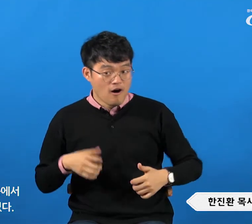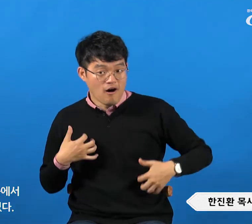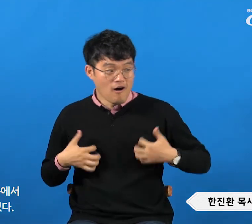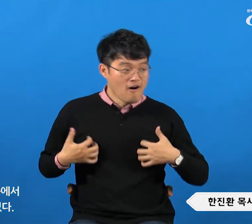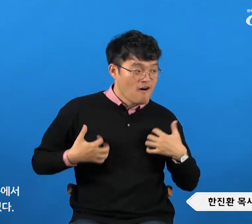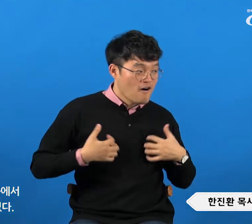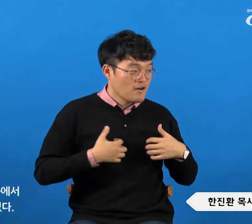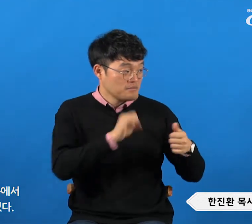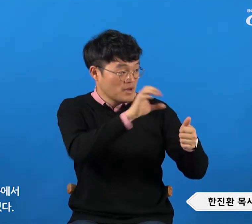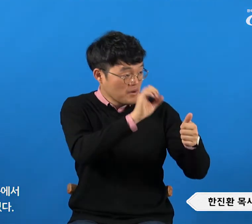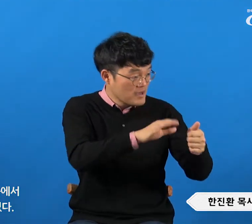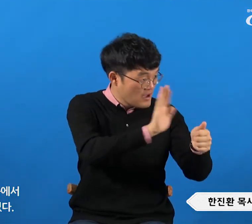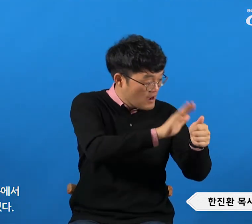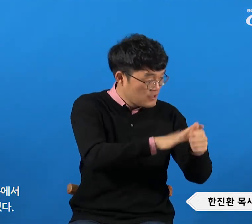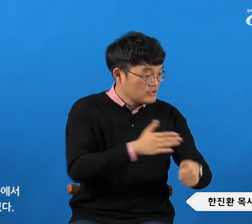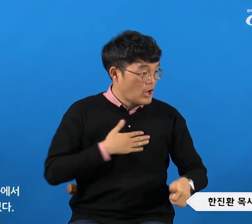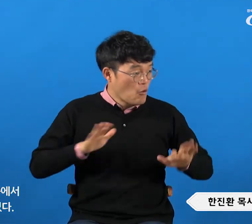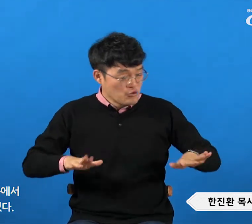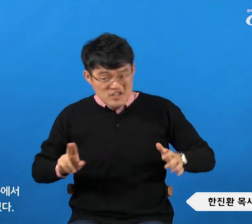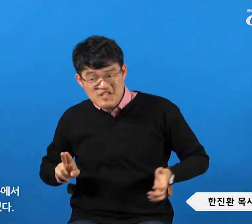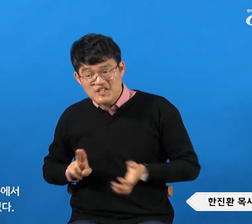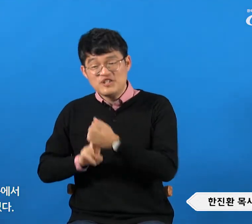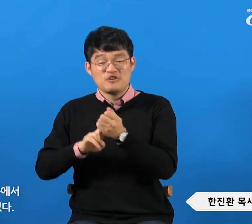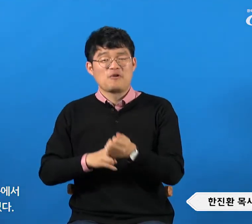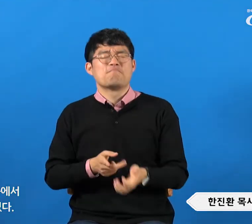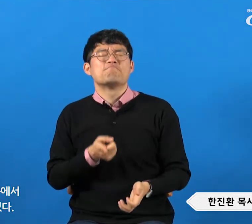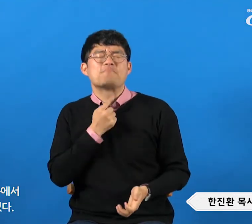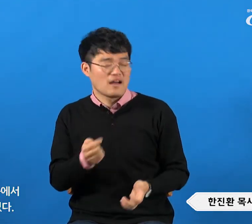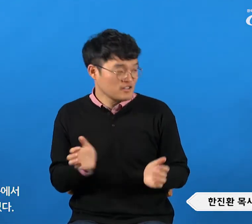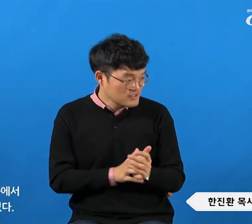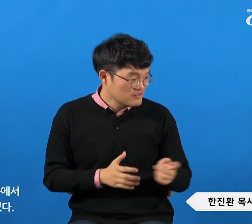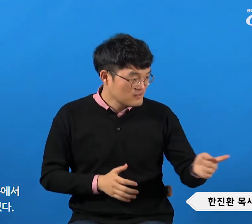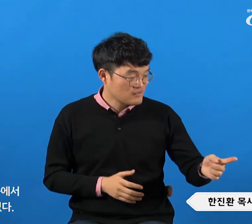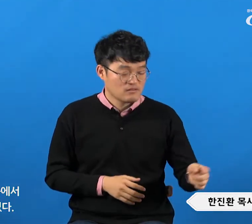흥분해서 떠들어댑니다. 여보게, 나 오늘 기적을 경험했어.